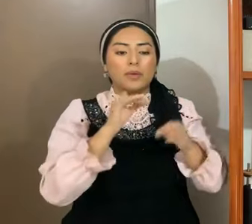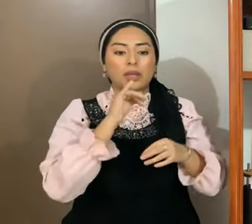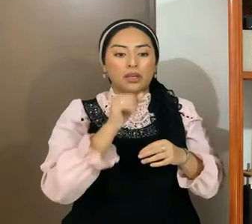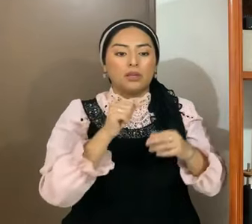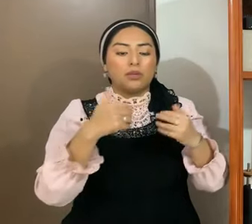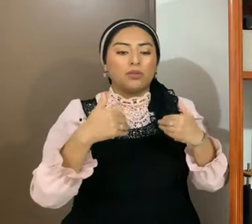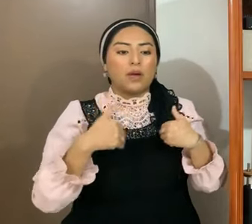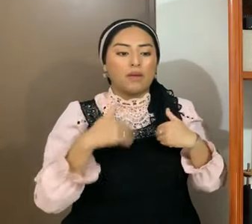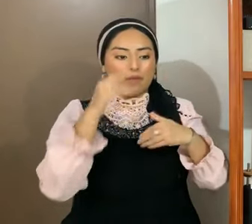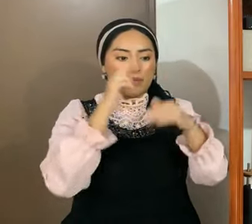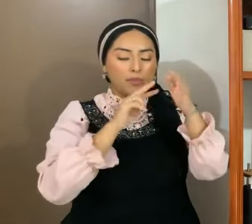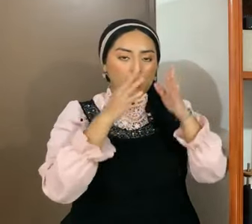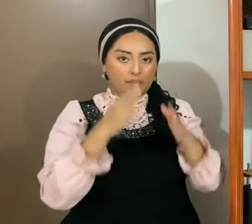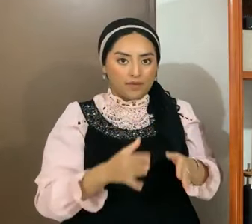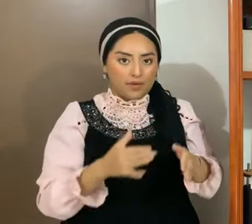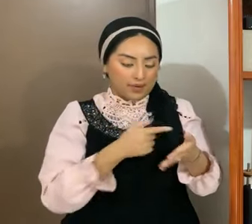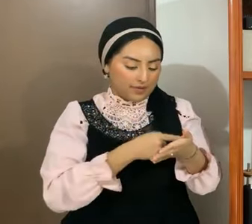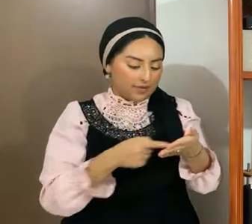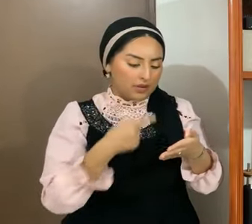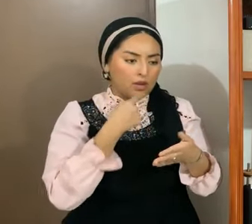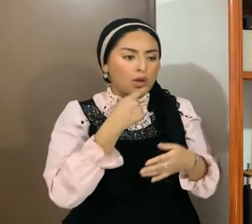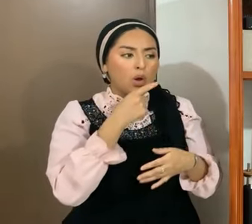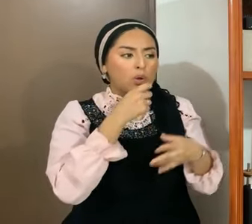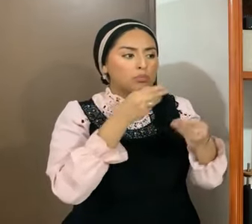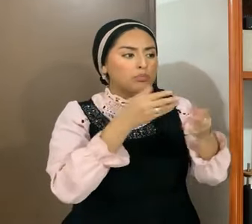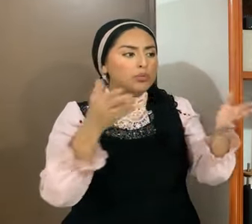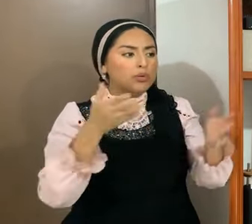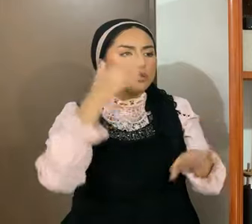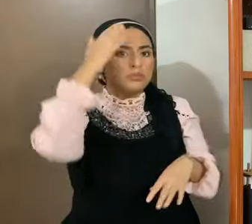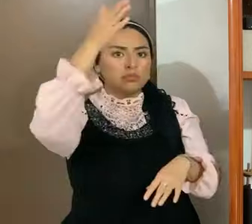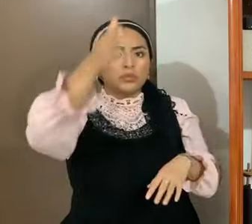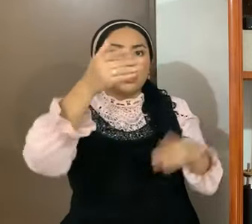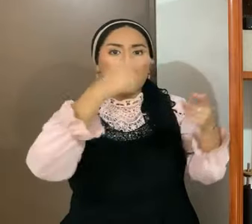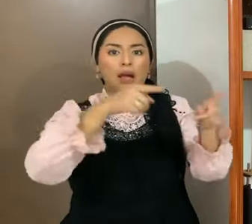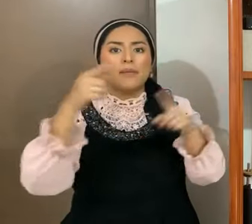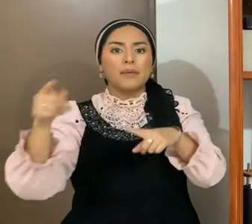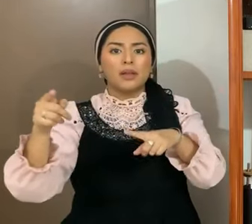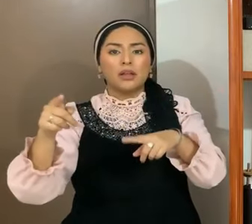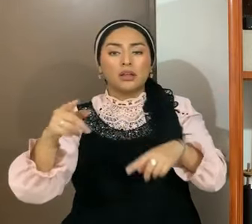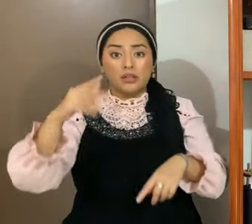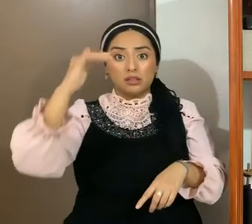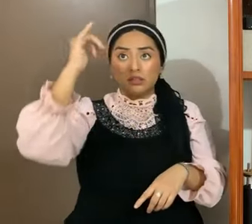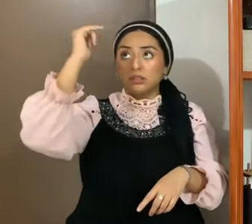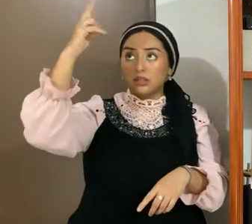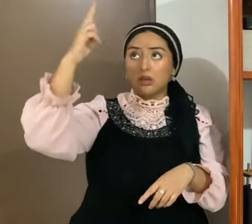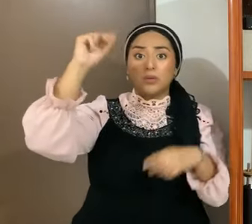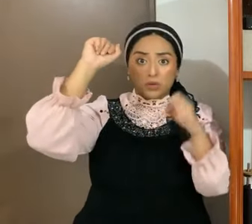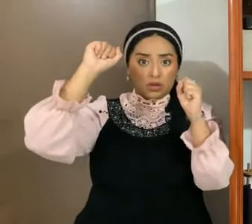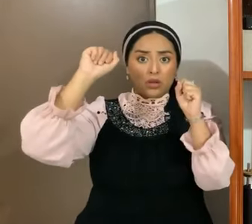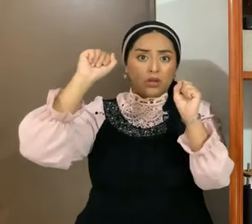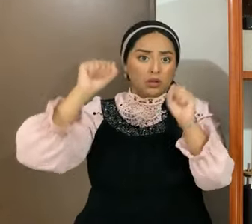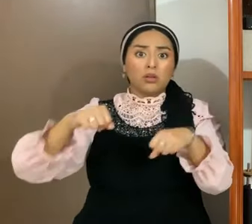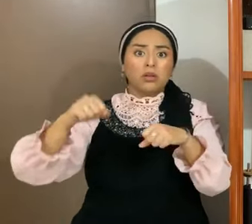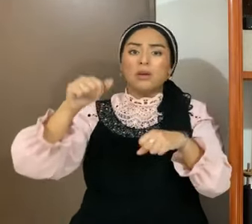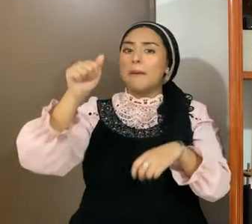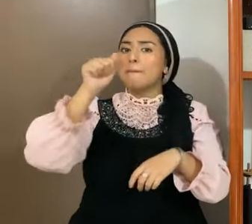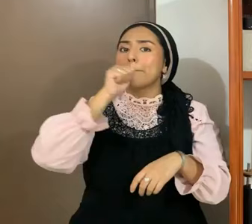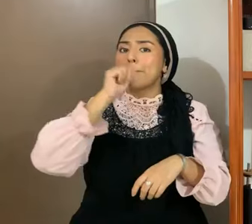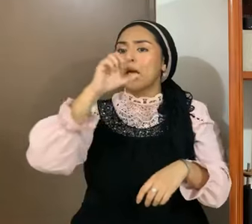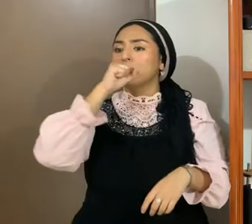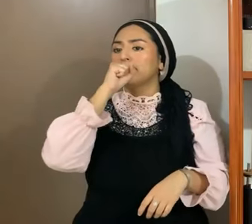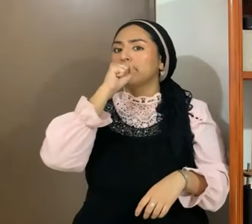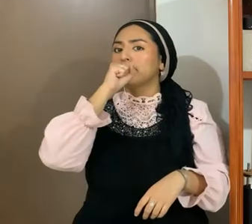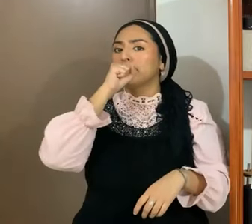profeta. Dice: ¿y quién proclamará lo venidero y lo declarará? Yahweh podría no decirnos lo que va a